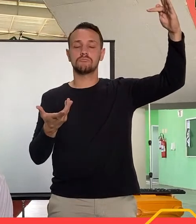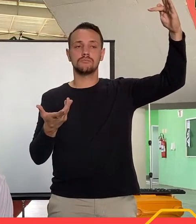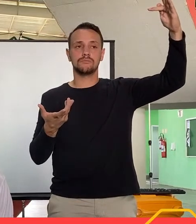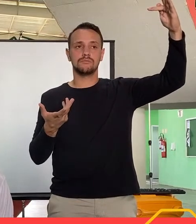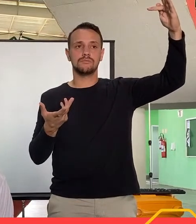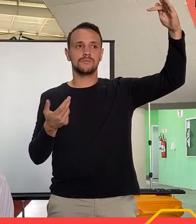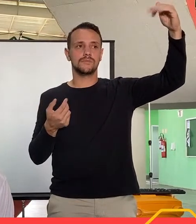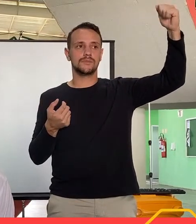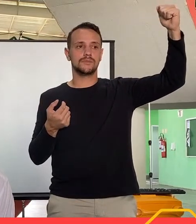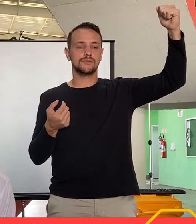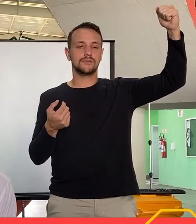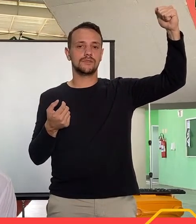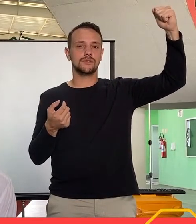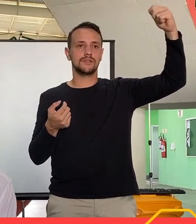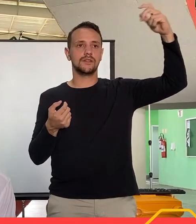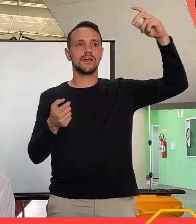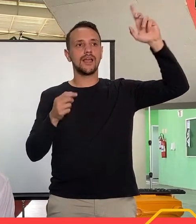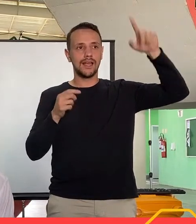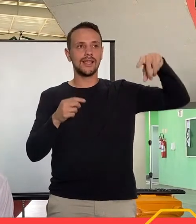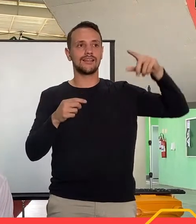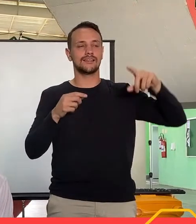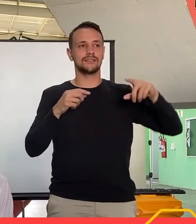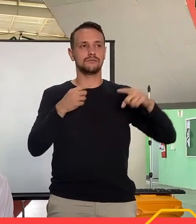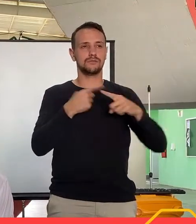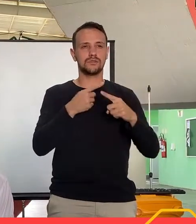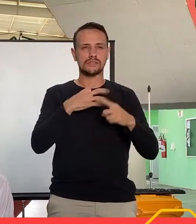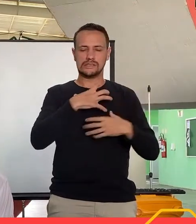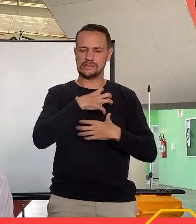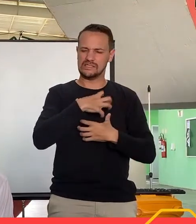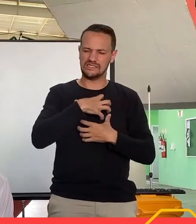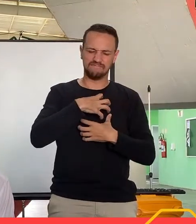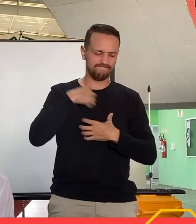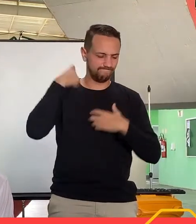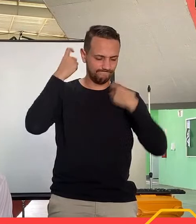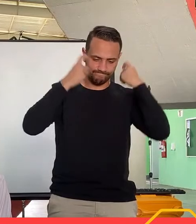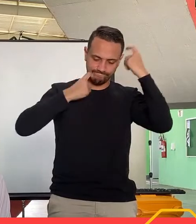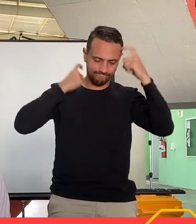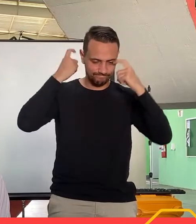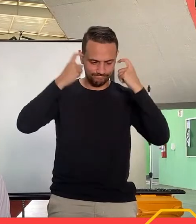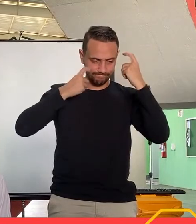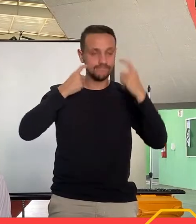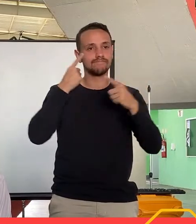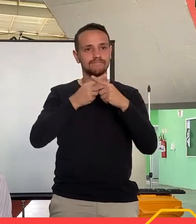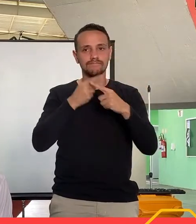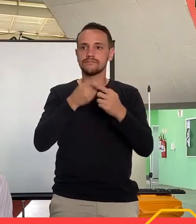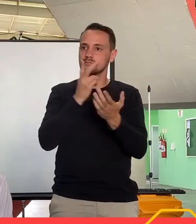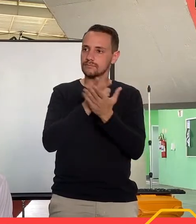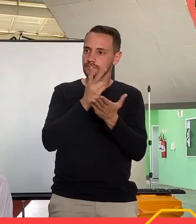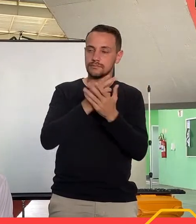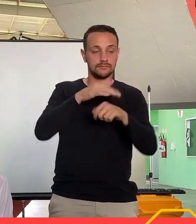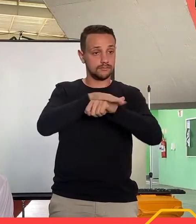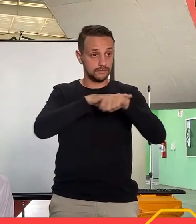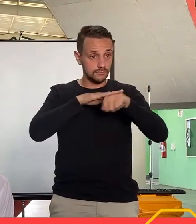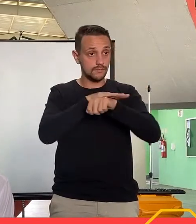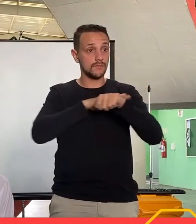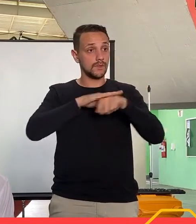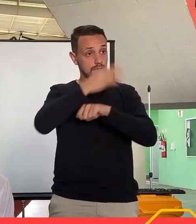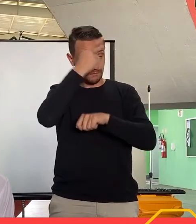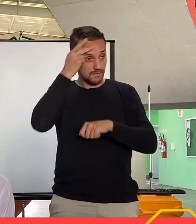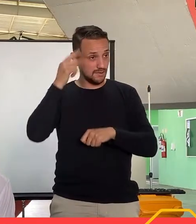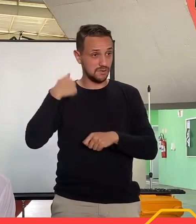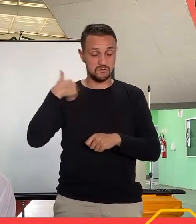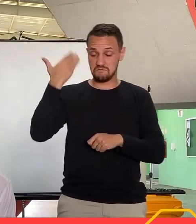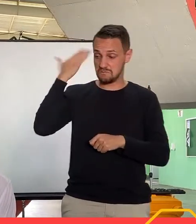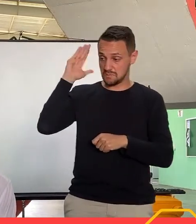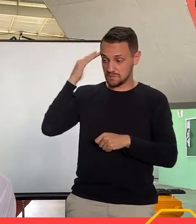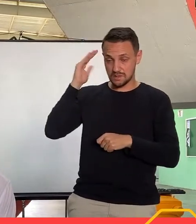Tá? Isso está me preocupando cada dia mais. E toda vez que você conversa com alguém que entende do que